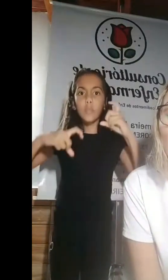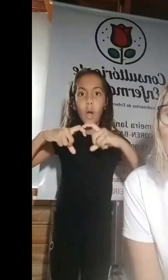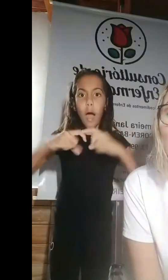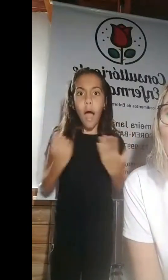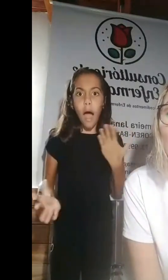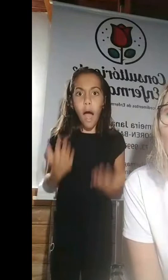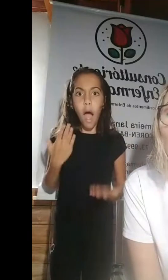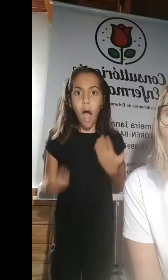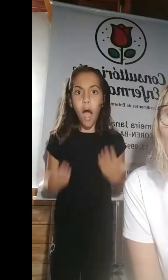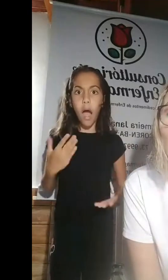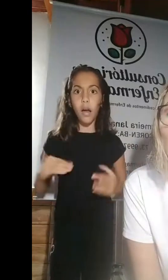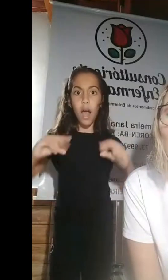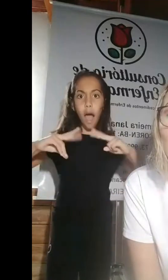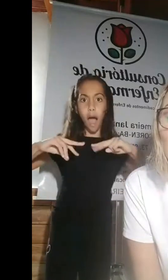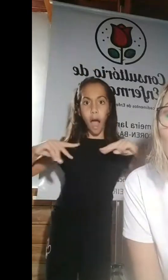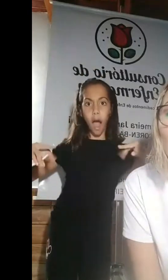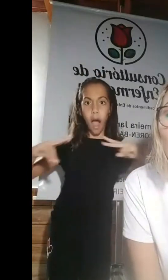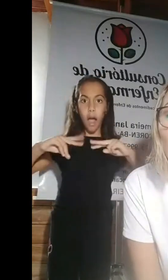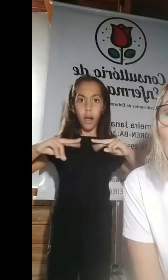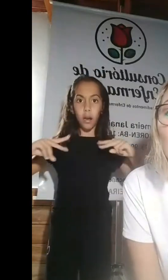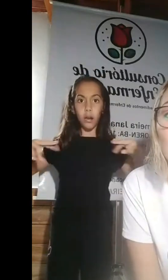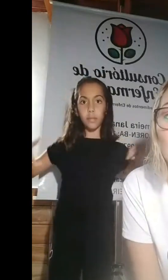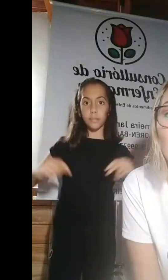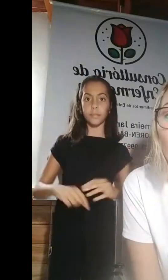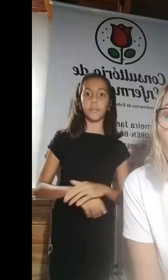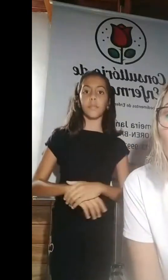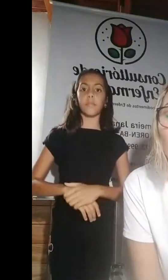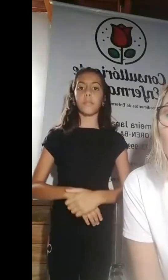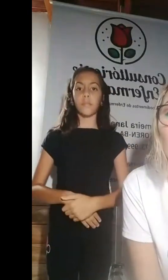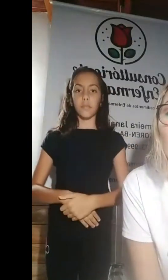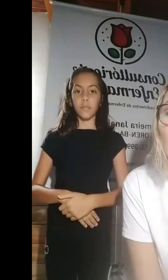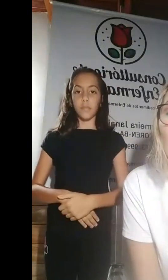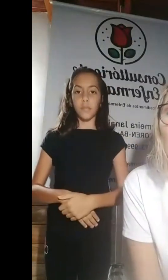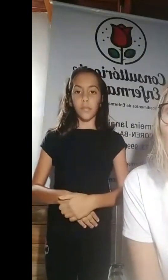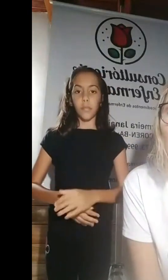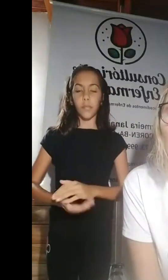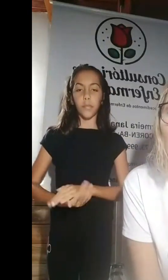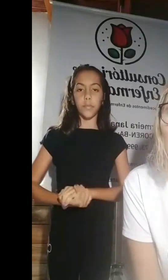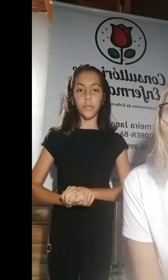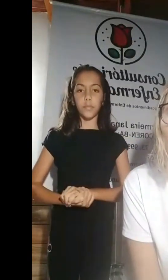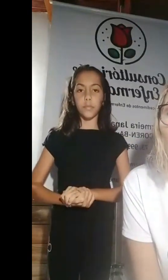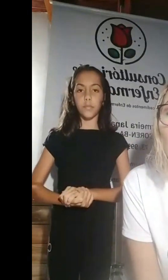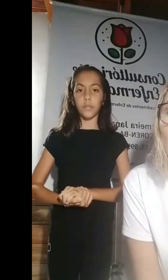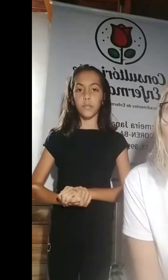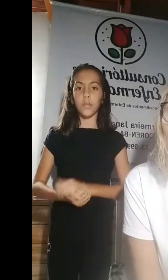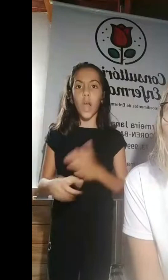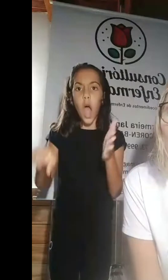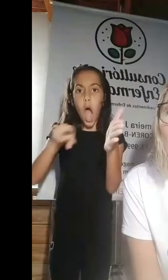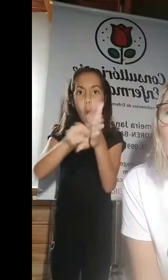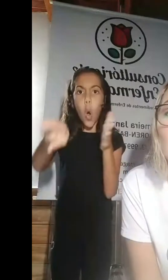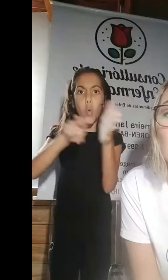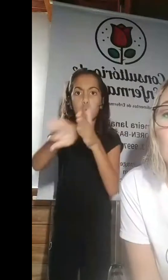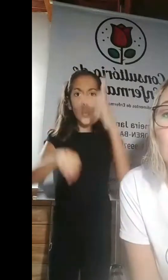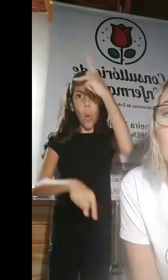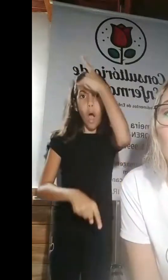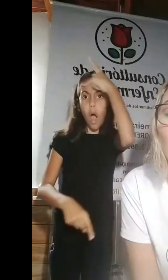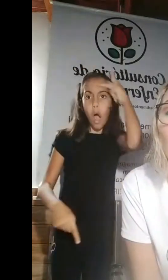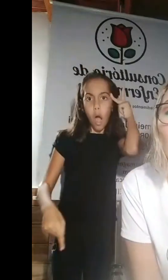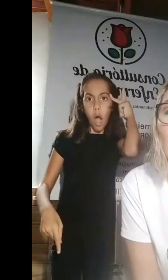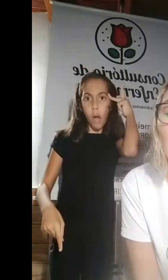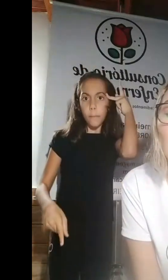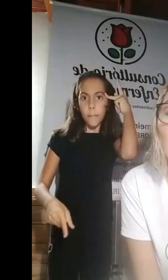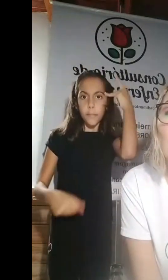aqui fazendo a sua contribuição, né, das dúvidas que as pessoas têm